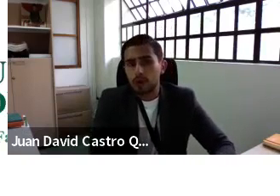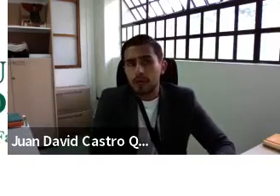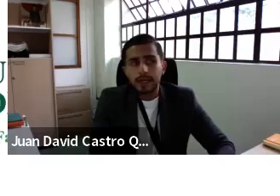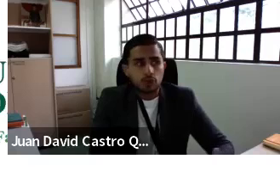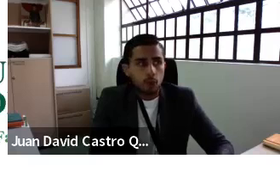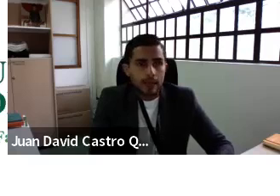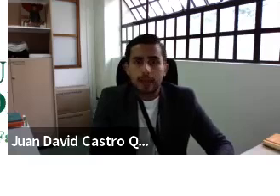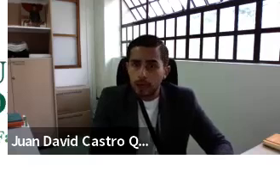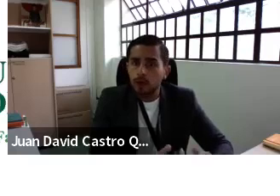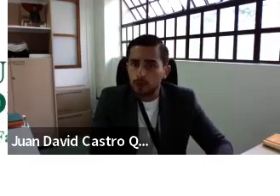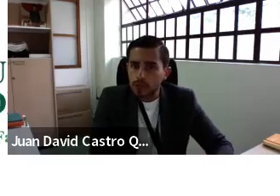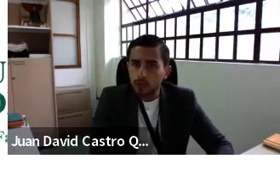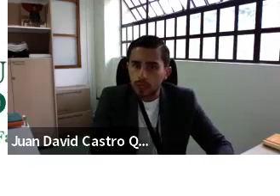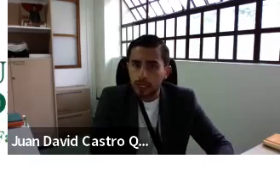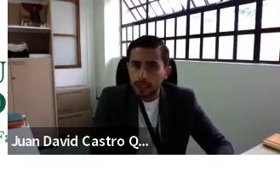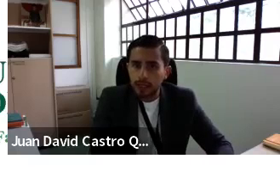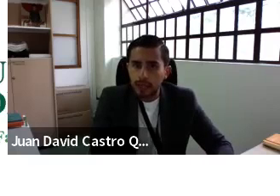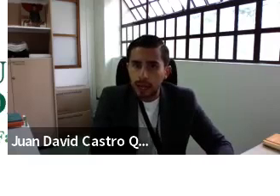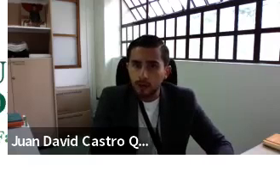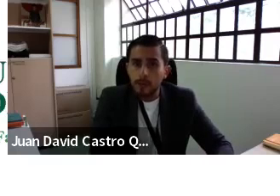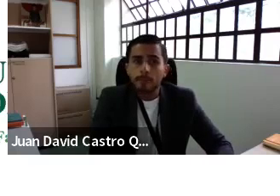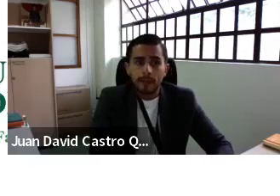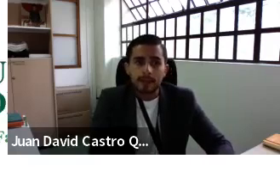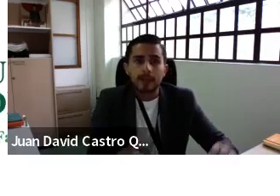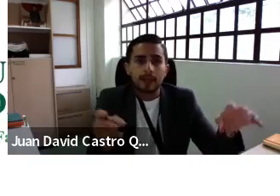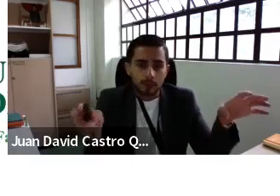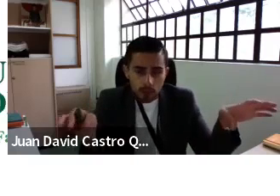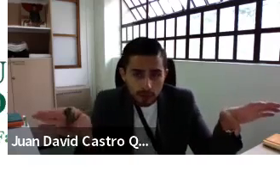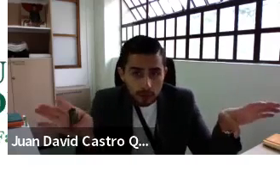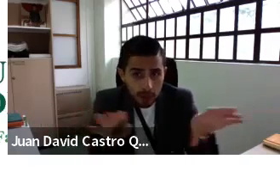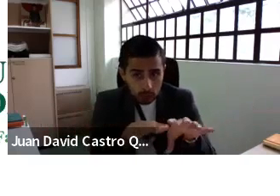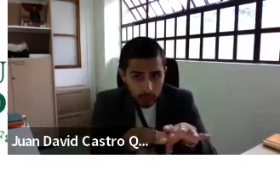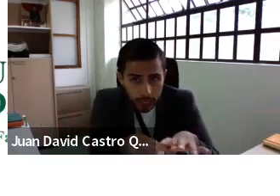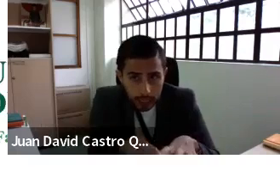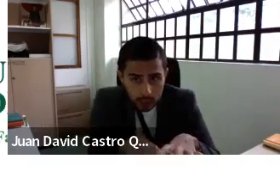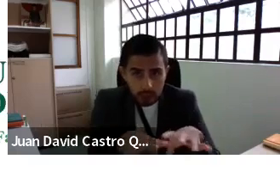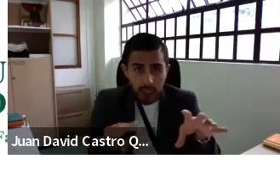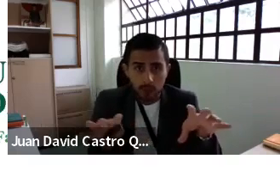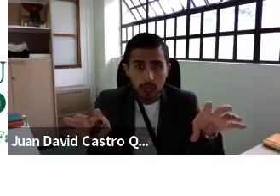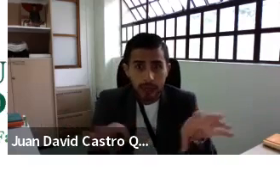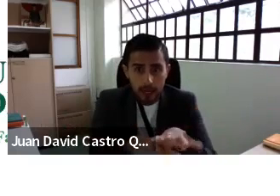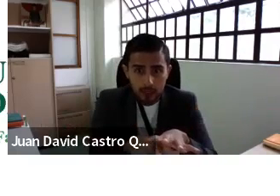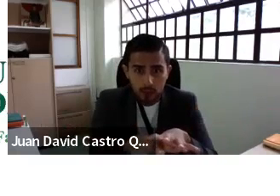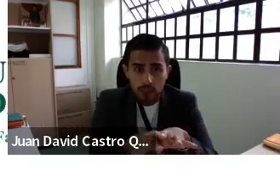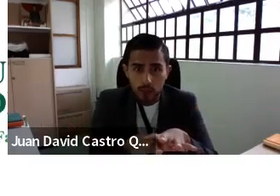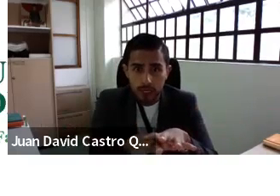y a su vez el contexto tiene que tener claro que es que tenemos que formarnos para esto que tenemos que dar las condiciones